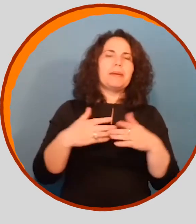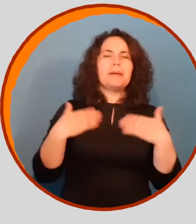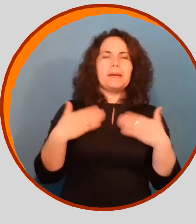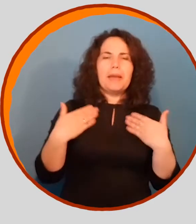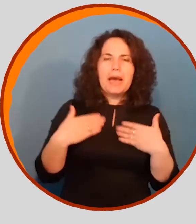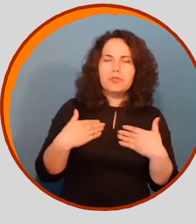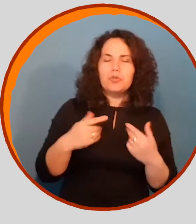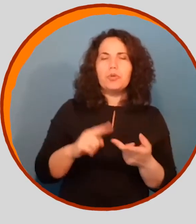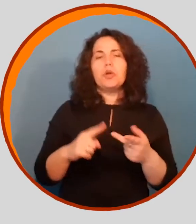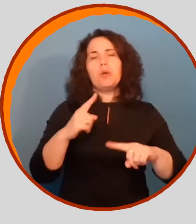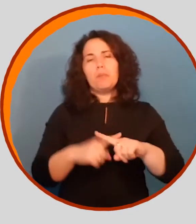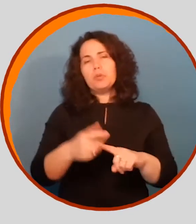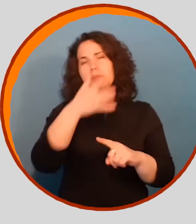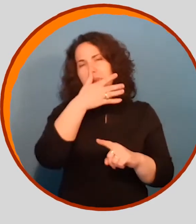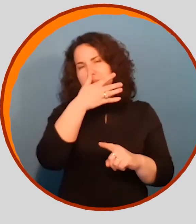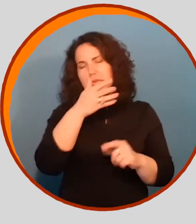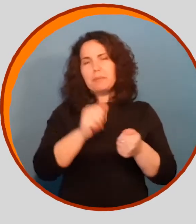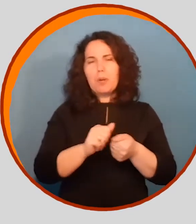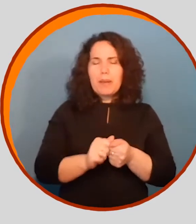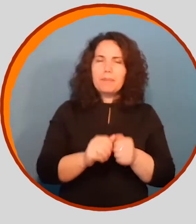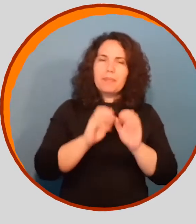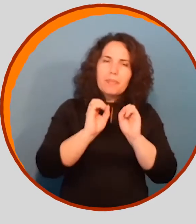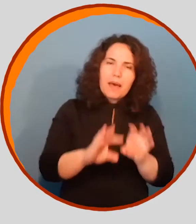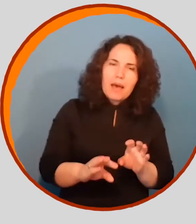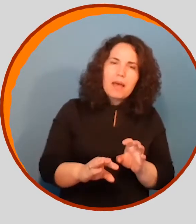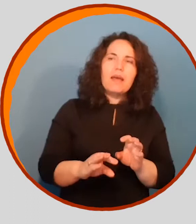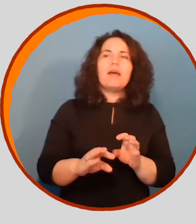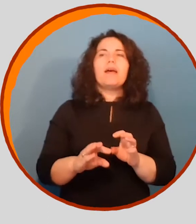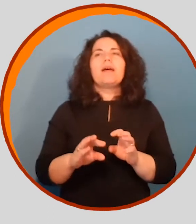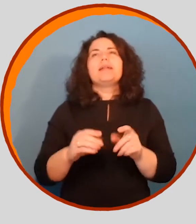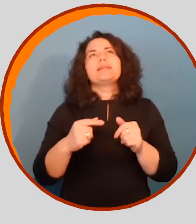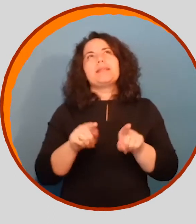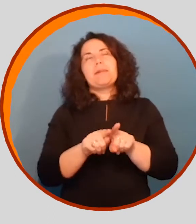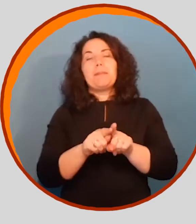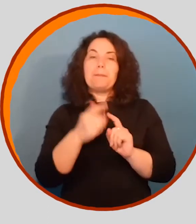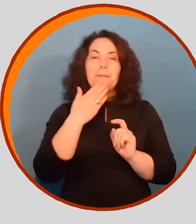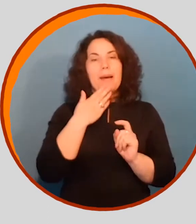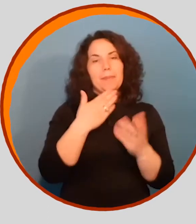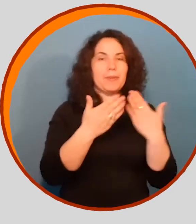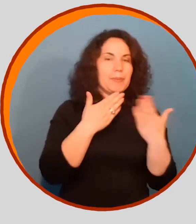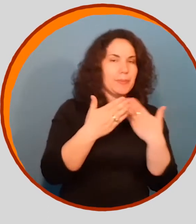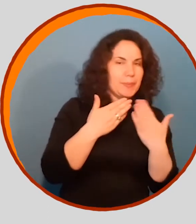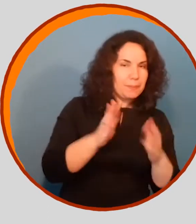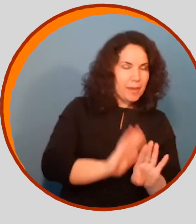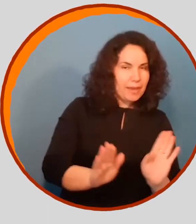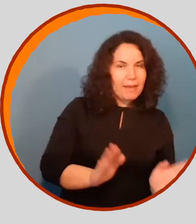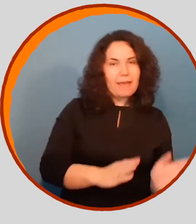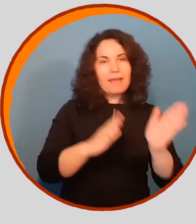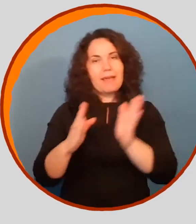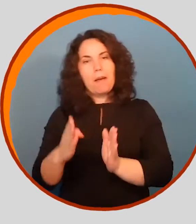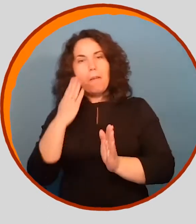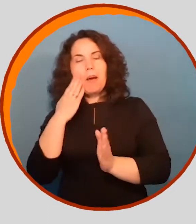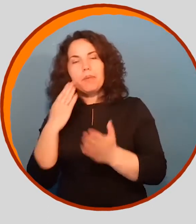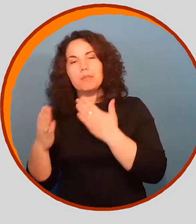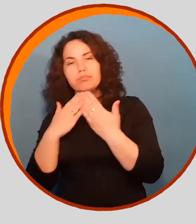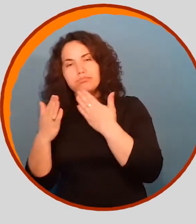e ditës apo shqetësimet e ditës. Është kënaqësi kur flet vetëm për vetëm me babin, pastaj që ke dhe kohë flasësh dhe vetëm për vetëm me mamin, se